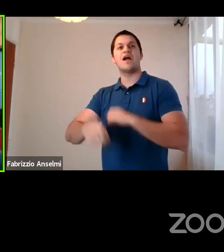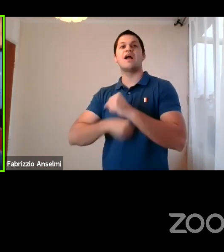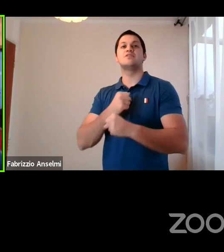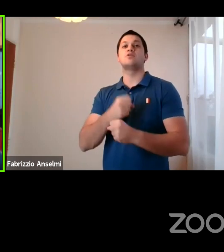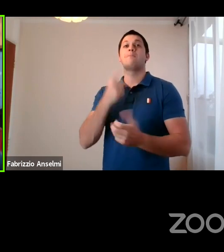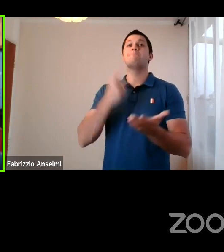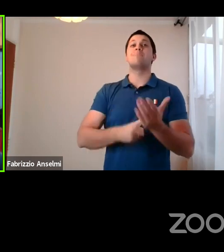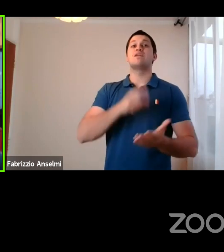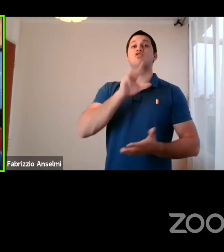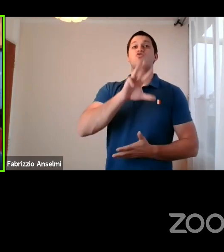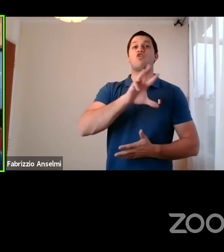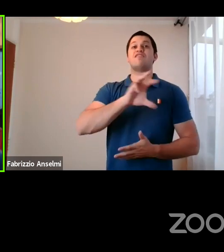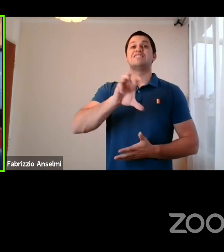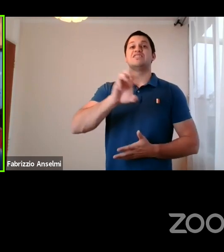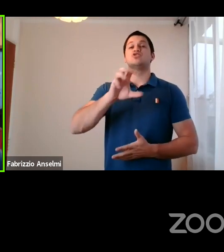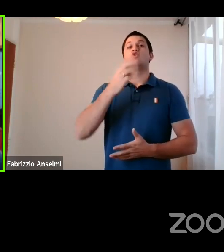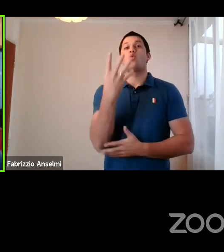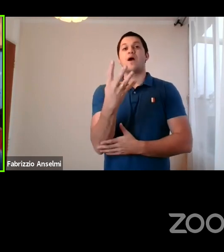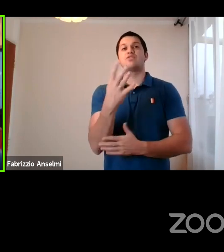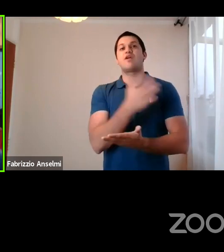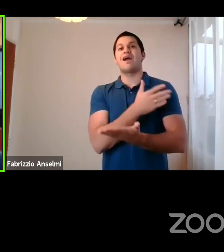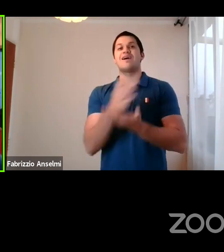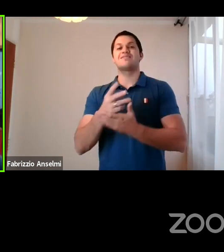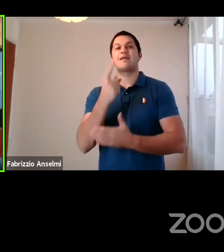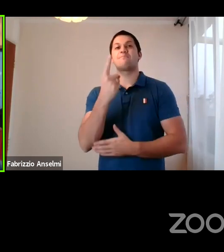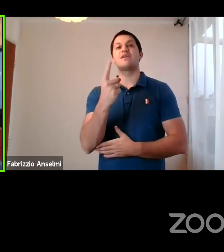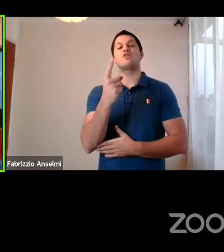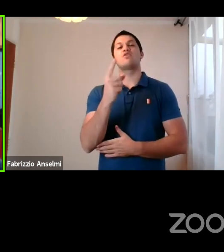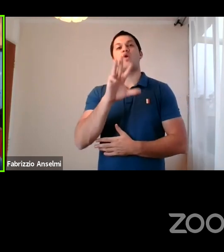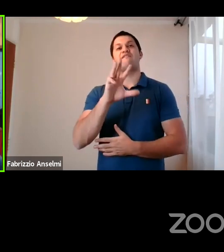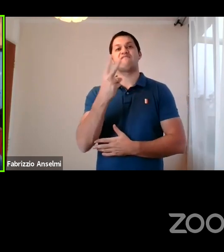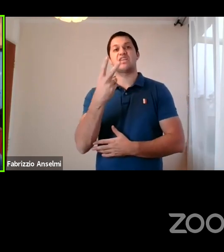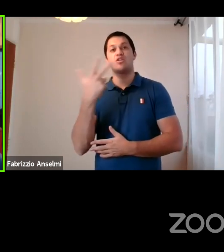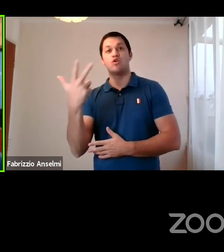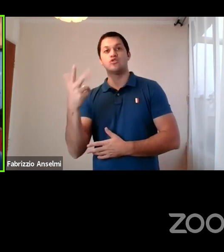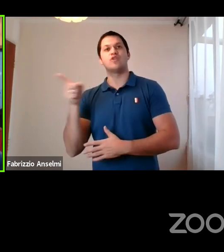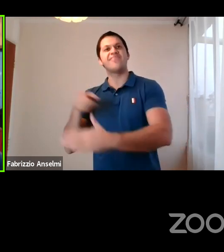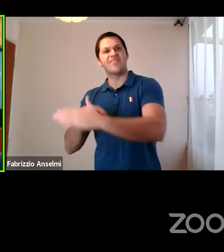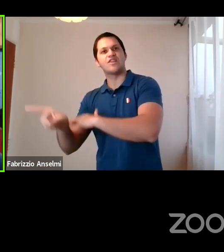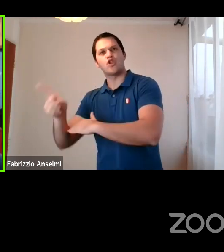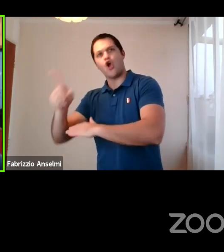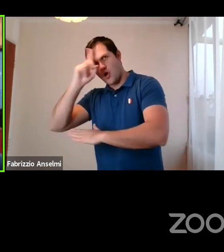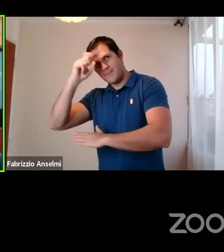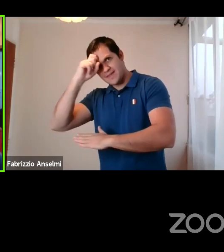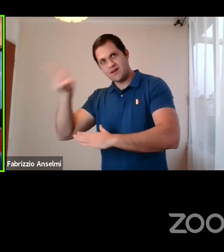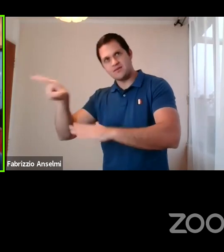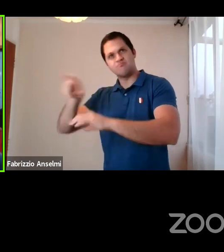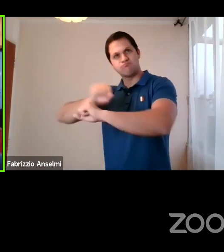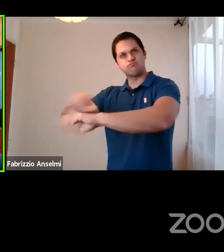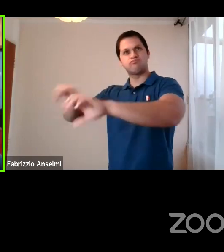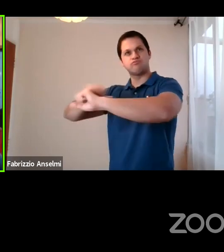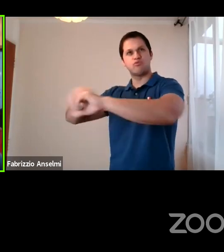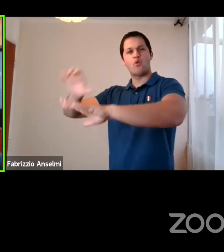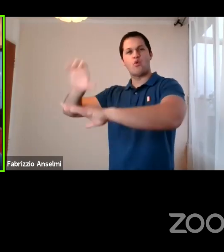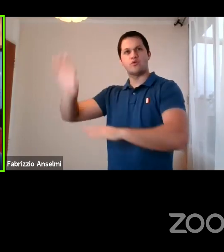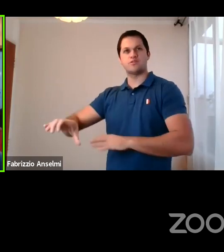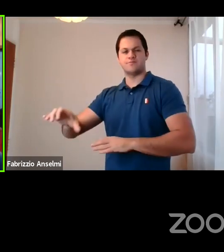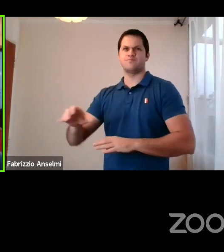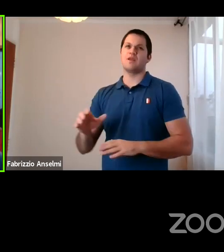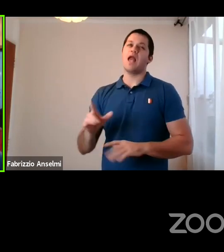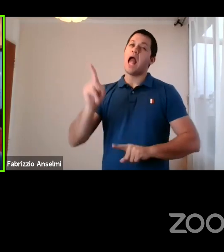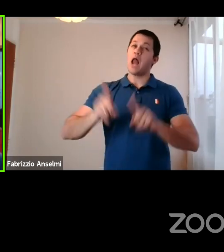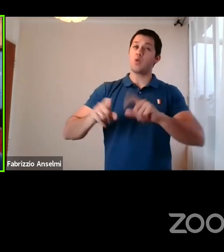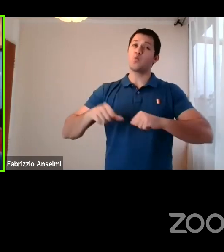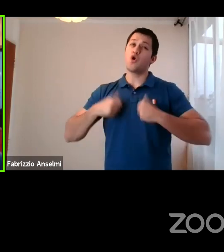kinesioterapia dentro de un hospital. Para los que son más jóvenes, a lo mejor no lo saben, pero yo al menos recuerdo hace